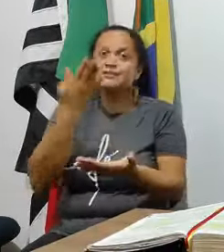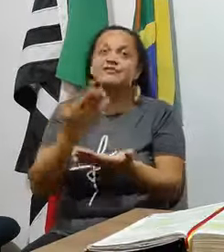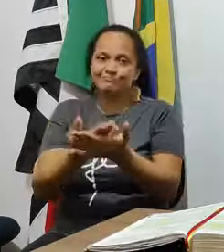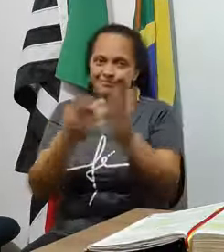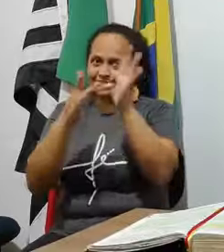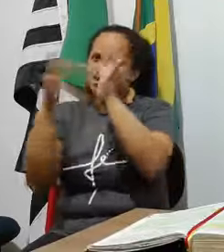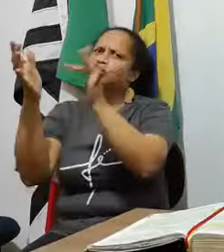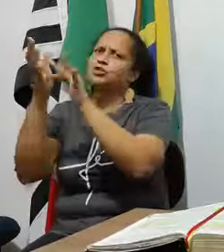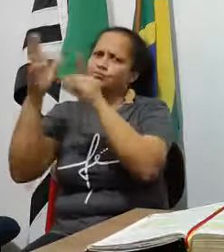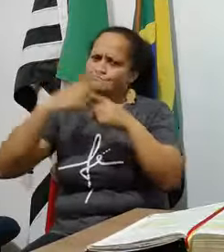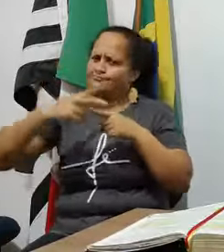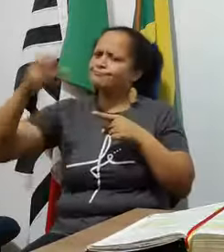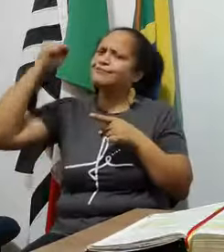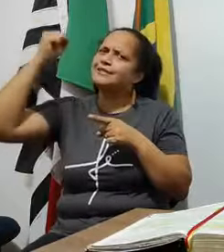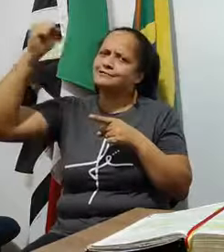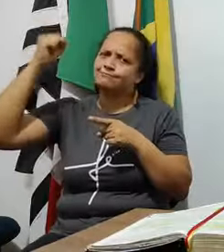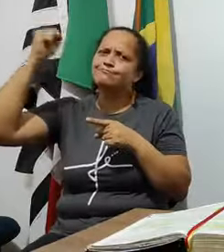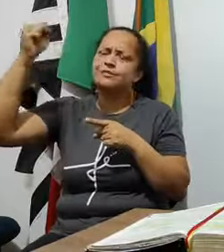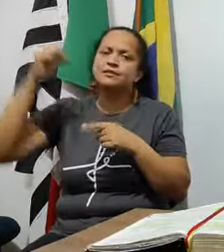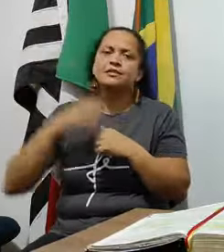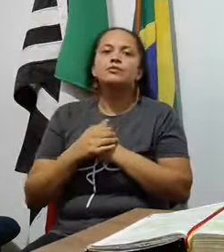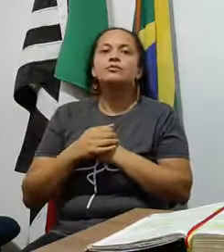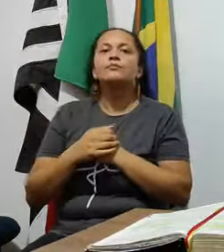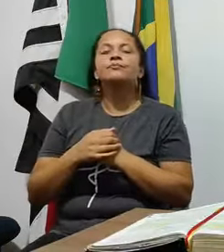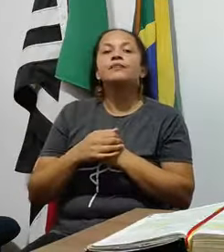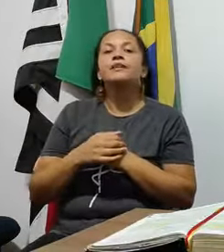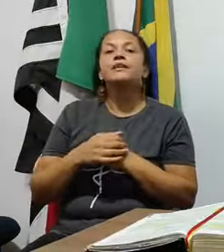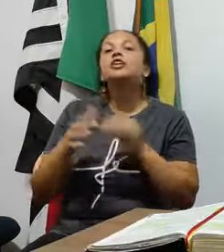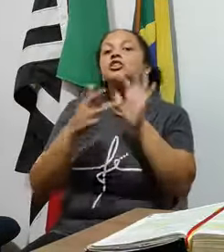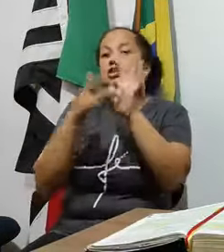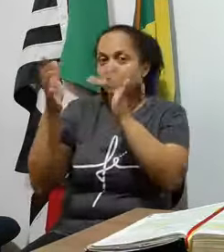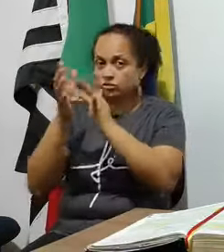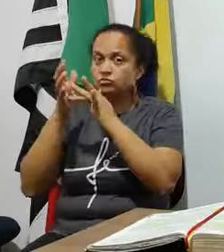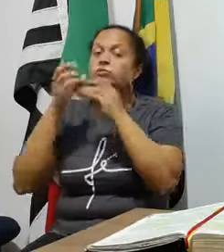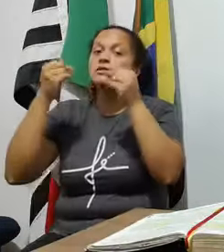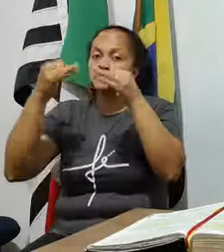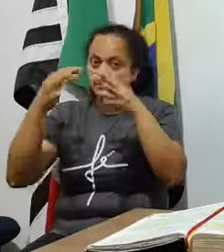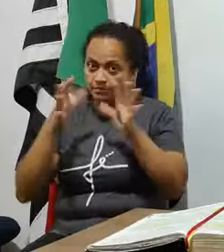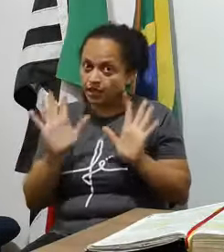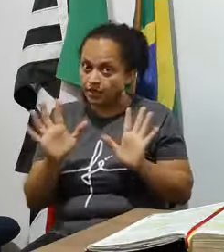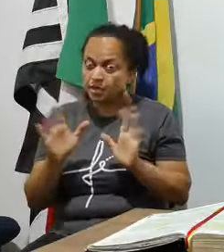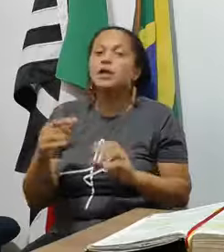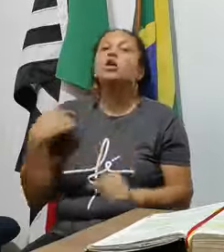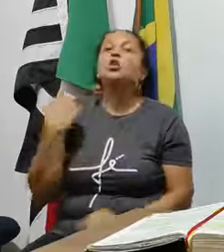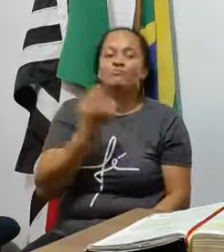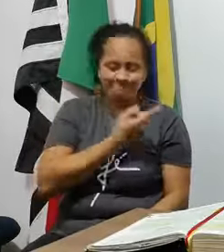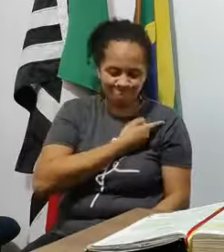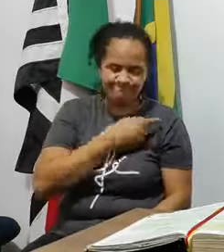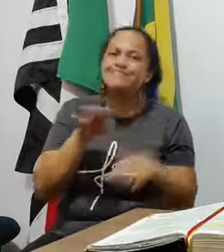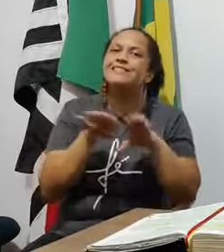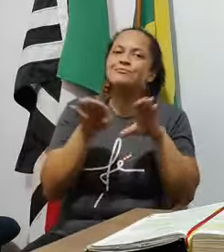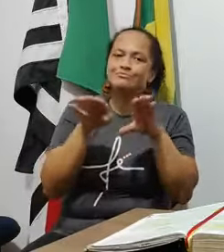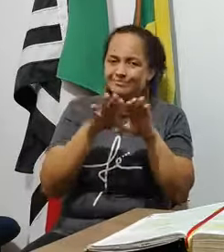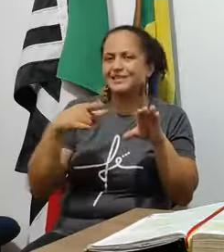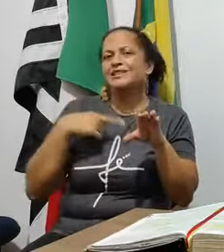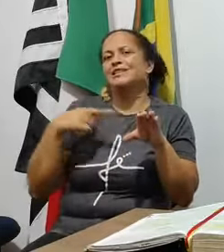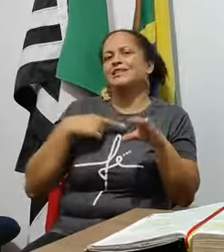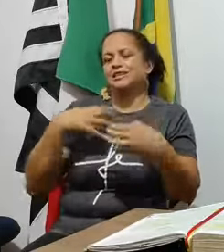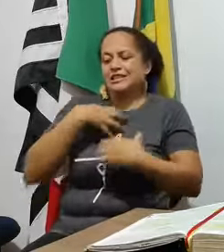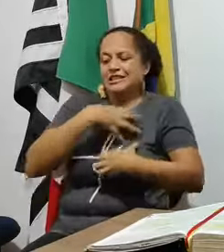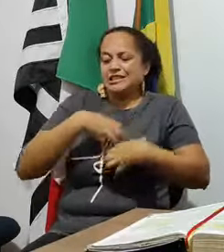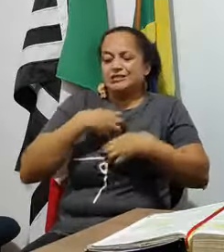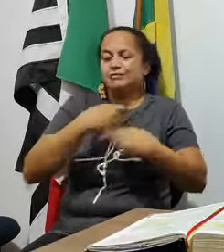ele deixa claro, neste mundo vocês vão ter aflições. Em João